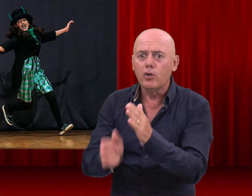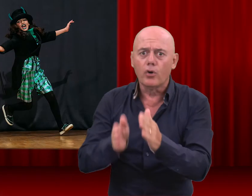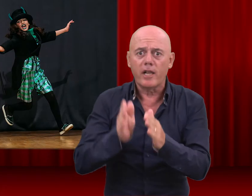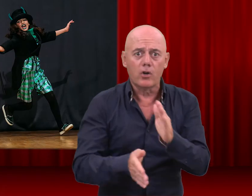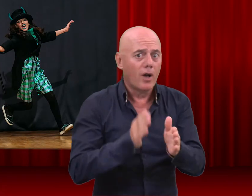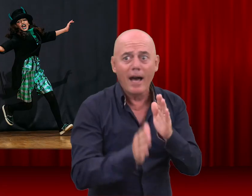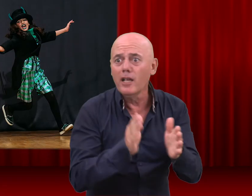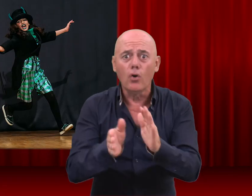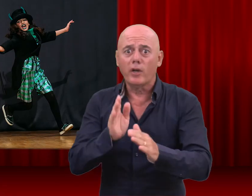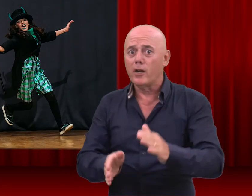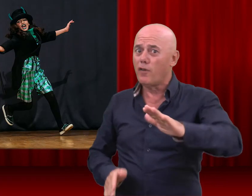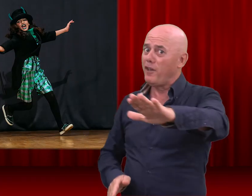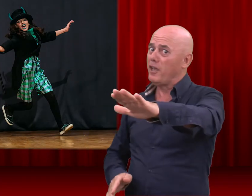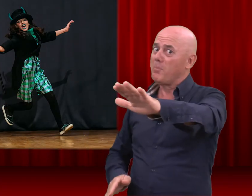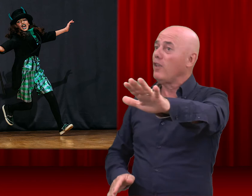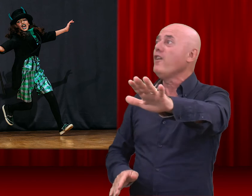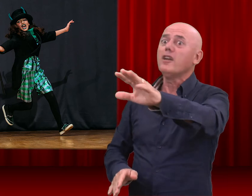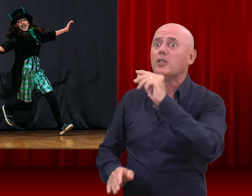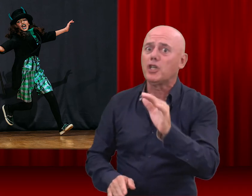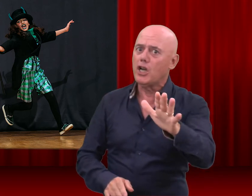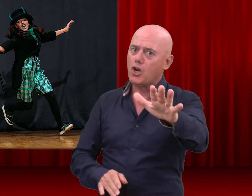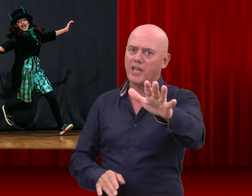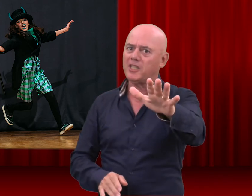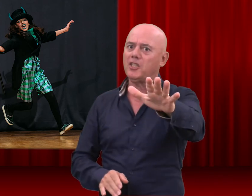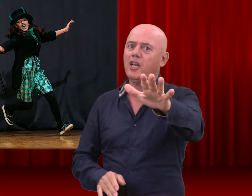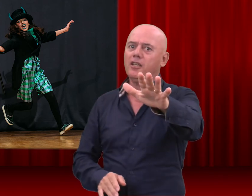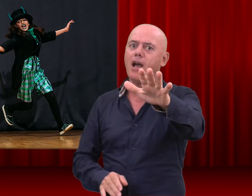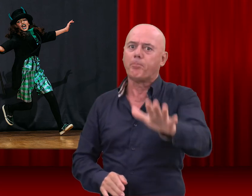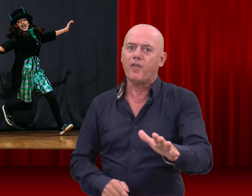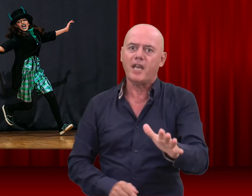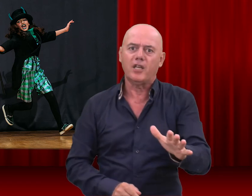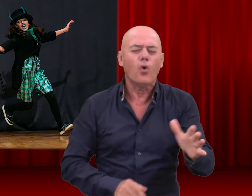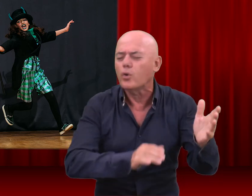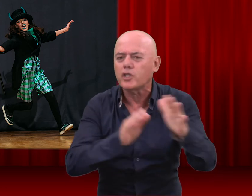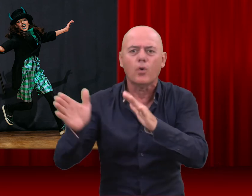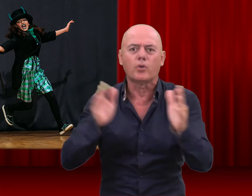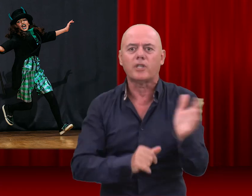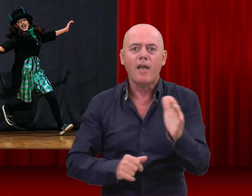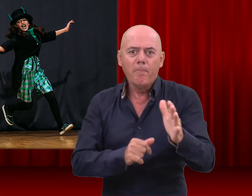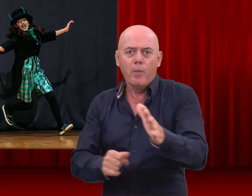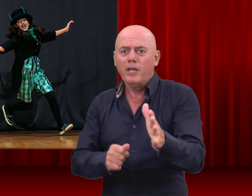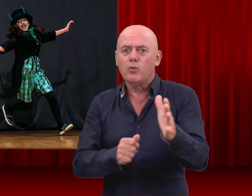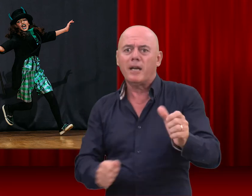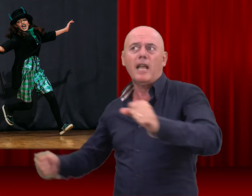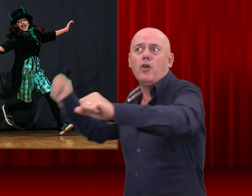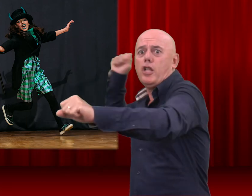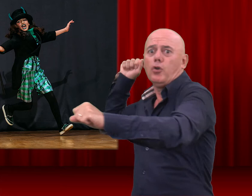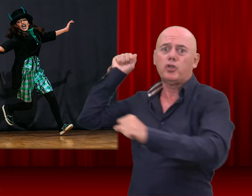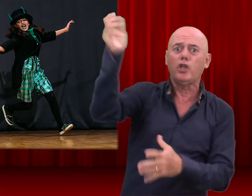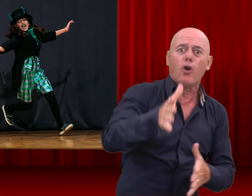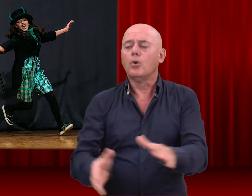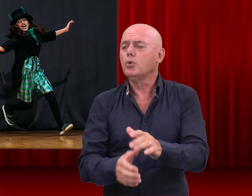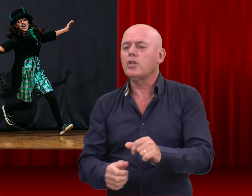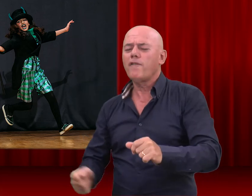cominciò a rincorrerlo. Fermati grillo, che se ti acchiappo vedi. Corse. Poi prese un martello e